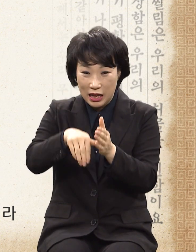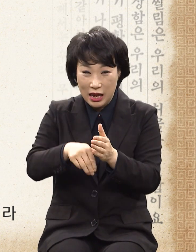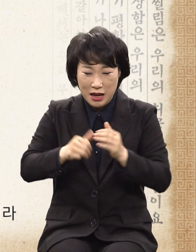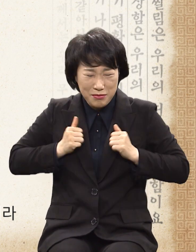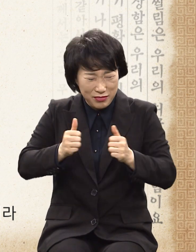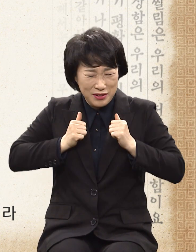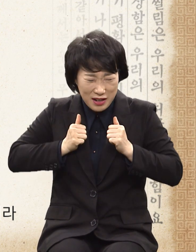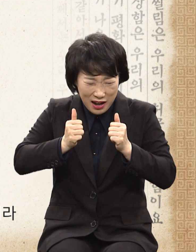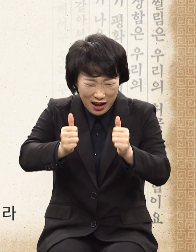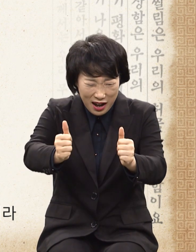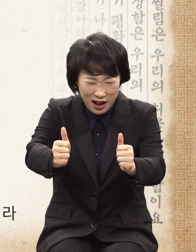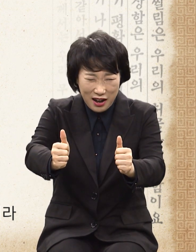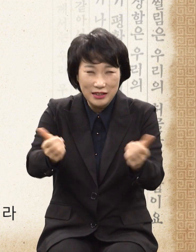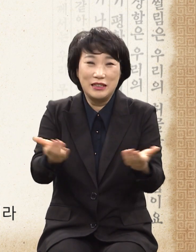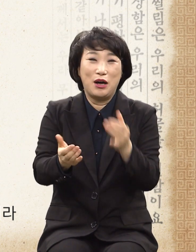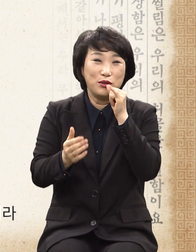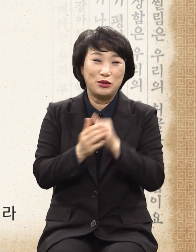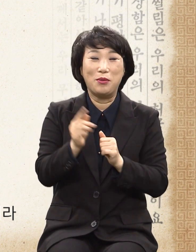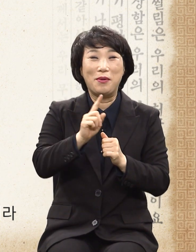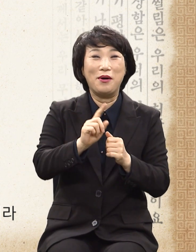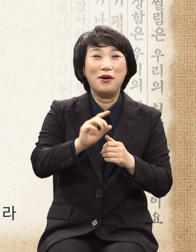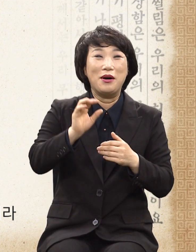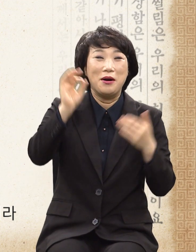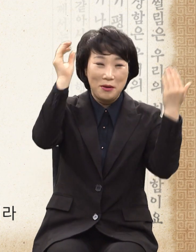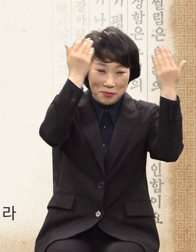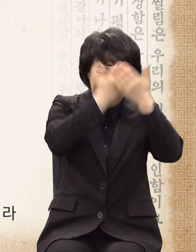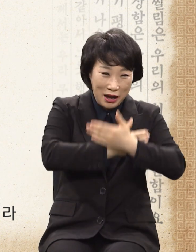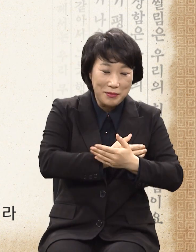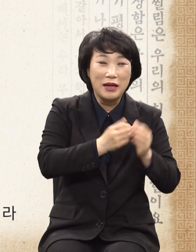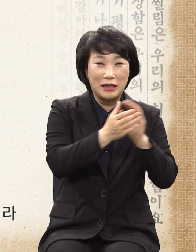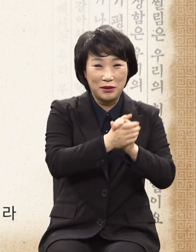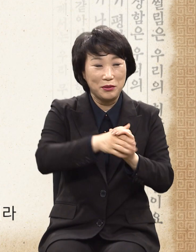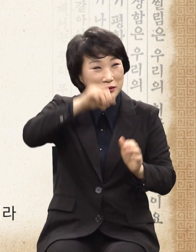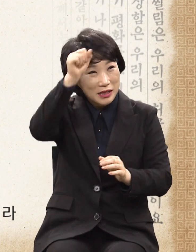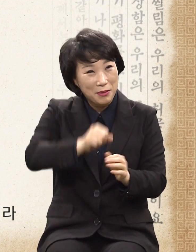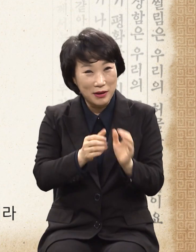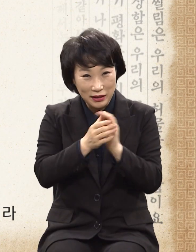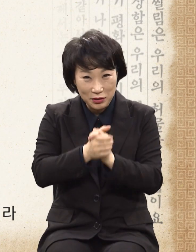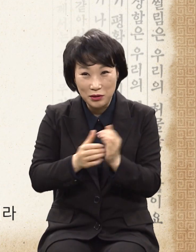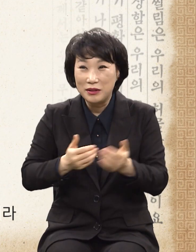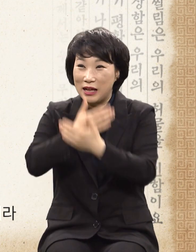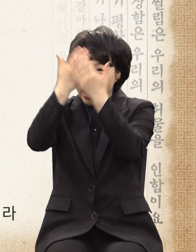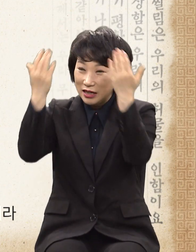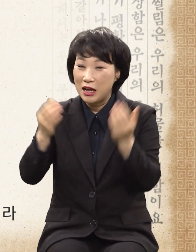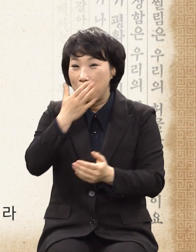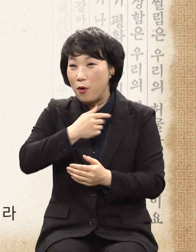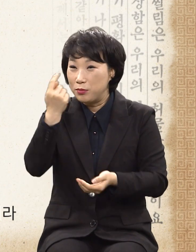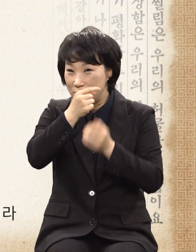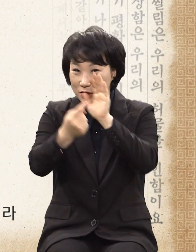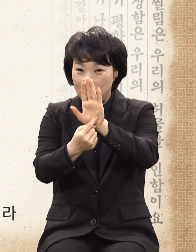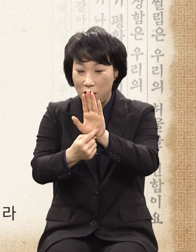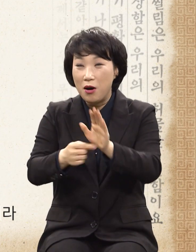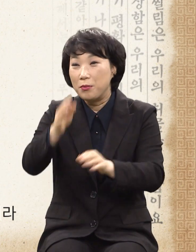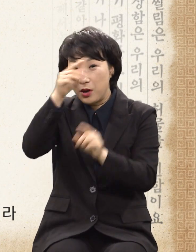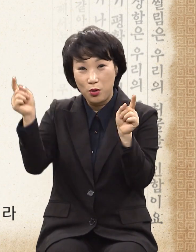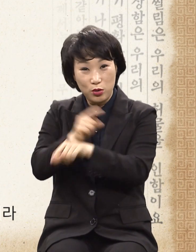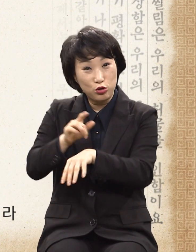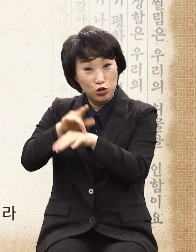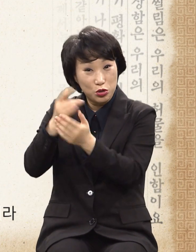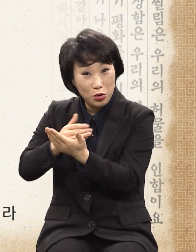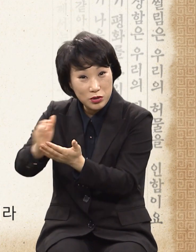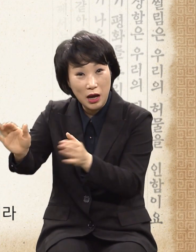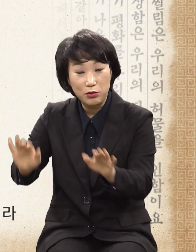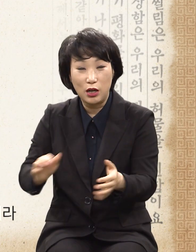부지런히 저녁에 기도하시고 새벽에 기도하시고 낮에는 복음 증거하시고 병 고치고 귀신